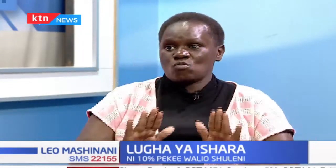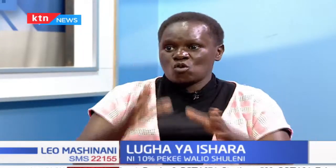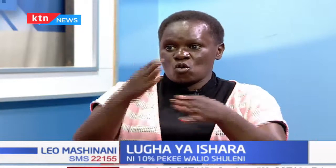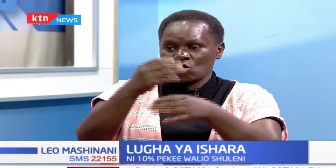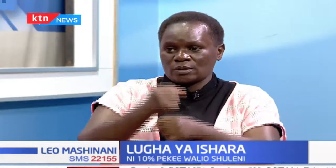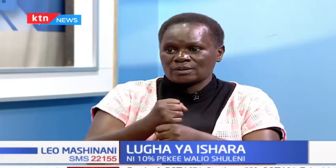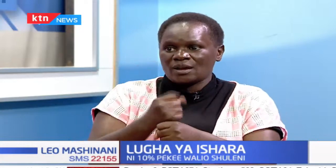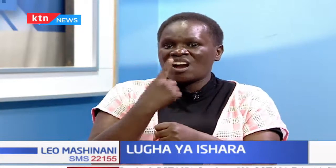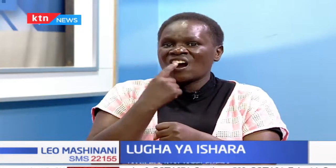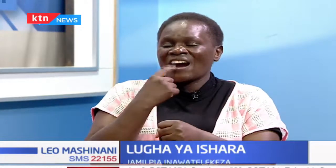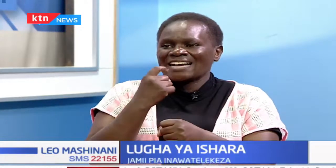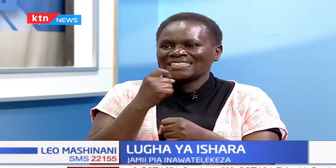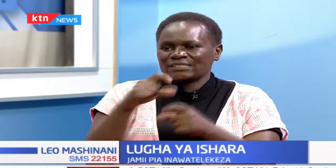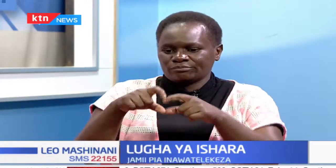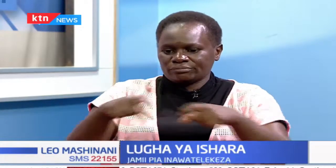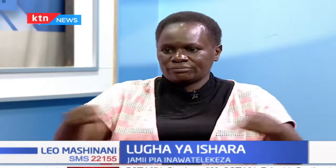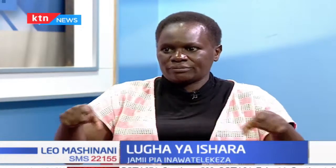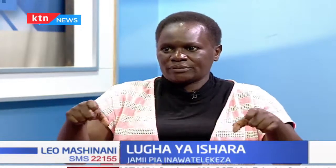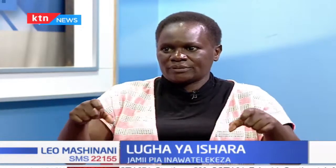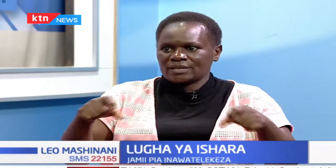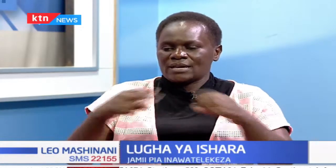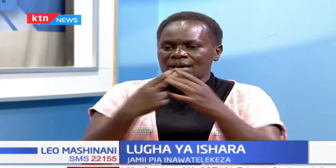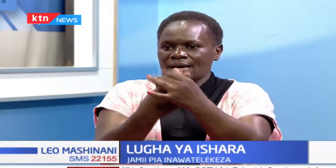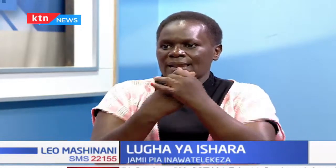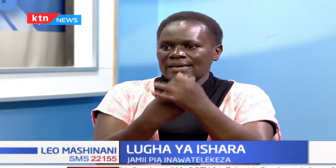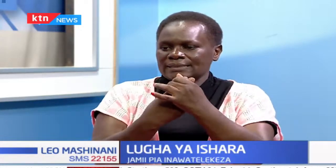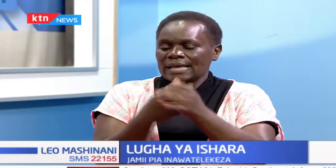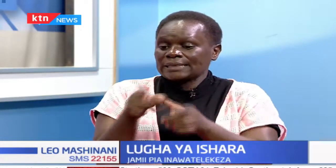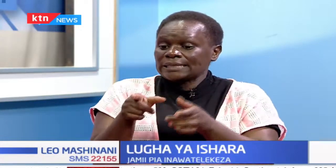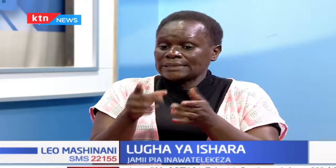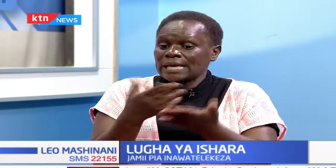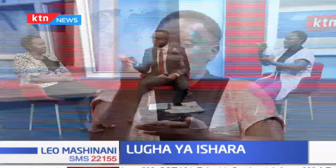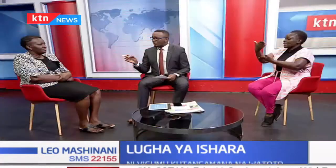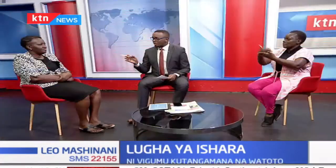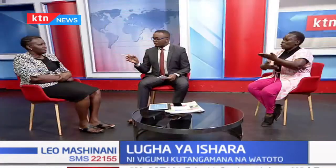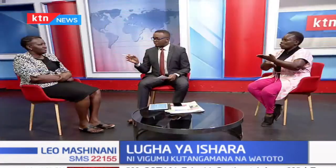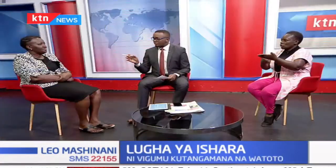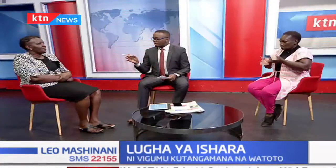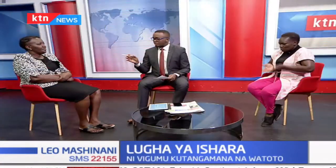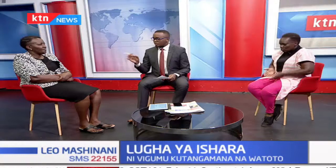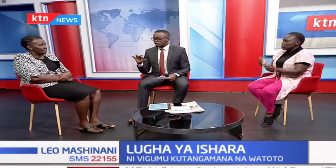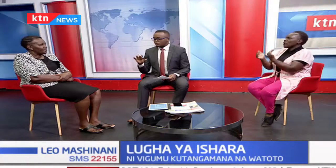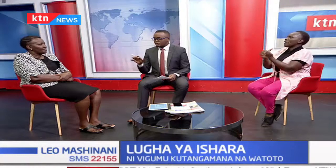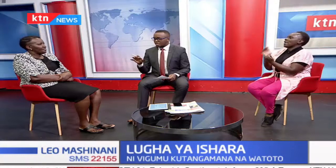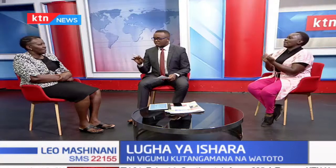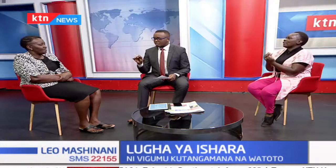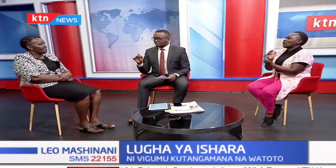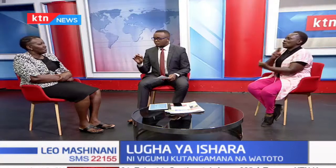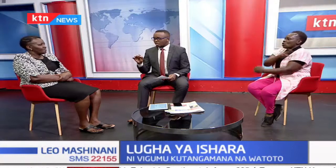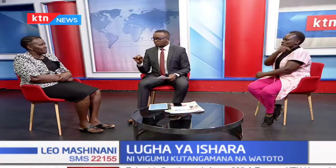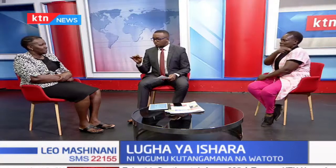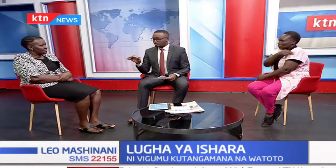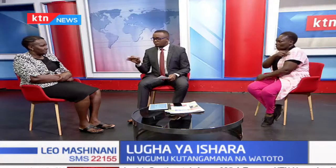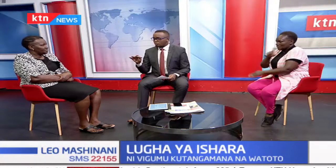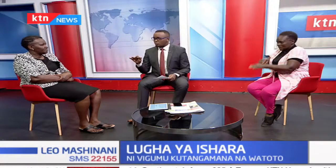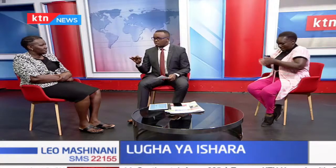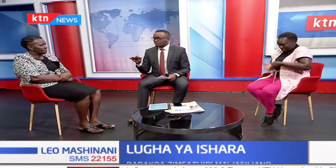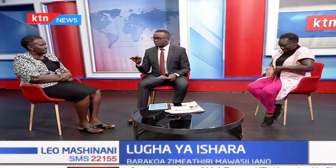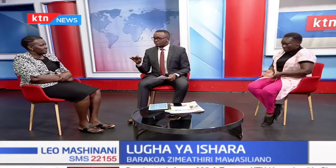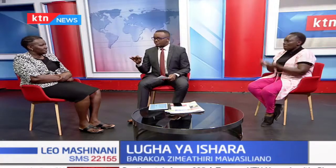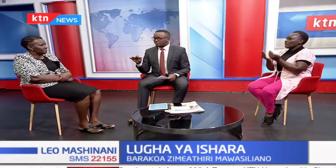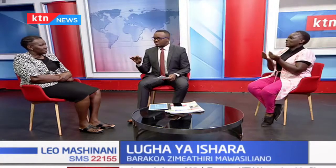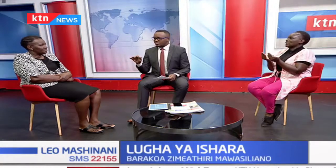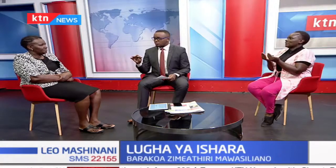la White Ribbon Alliance. Ni ripoti ambayo inagusia wakunga kwenye hospitali wakati wa